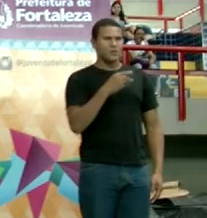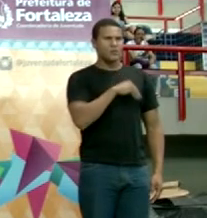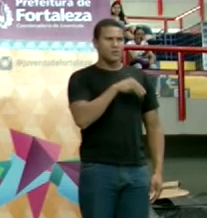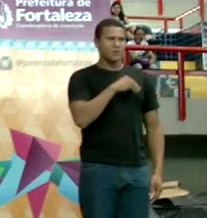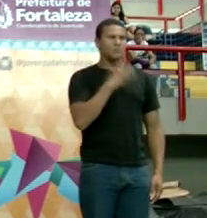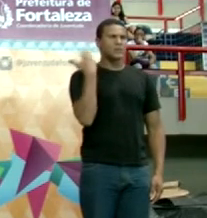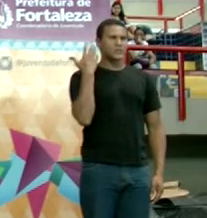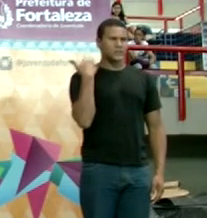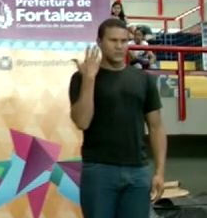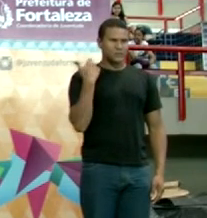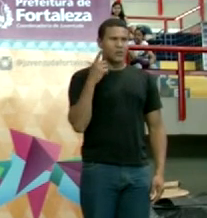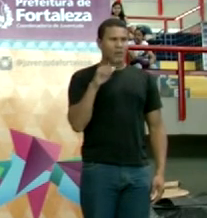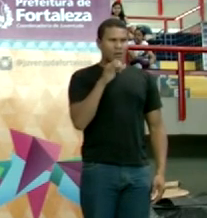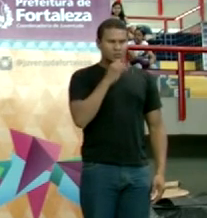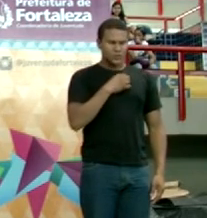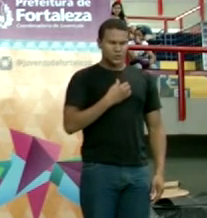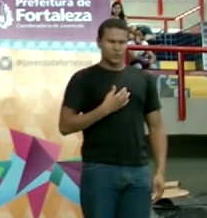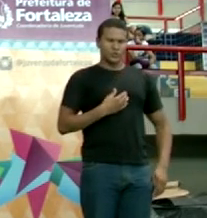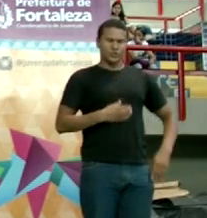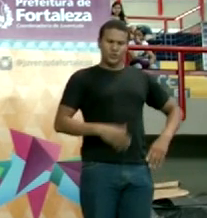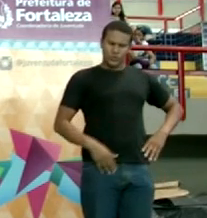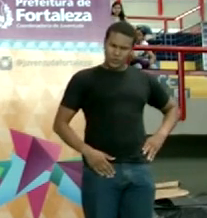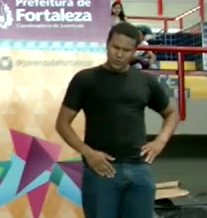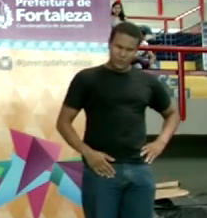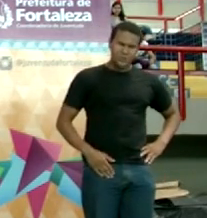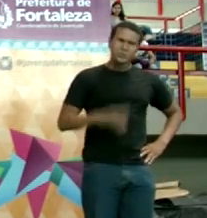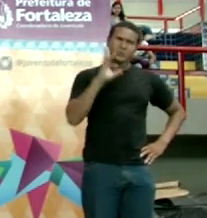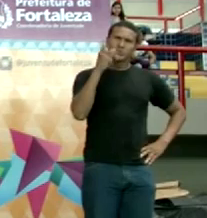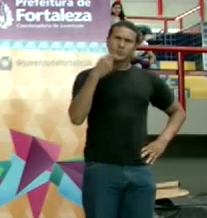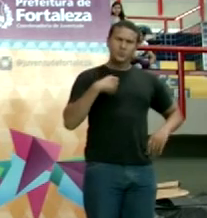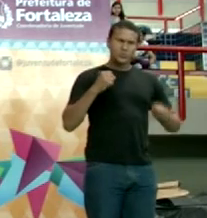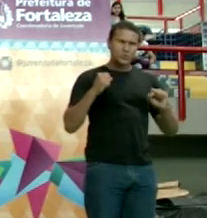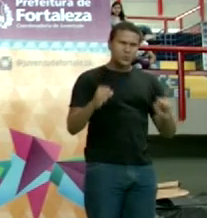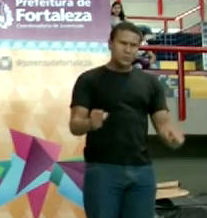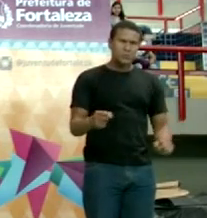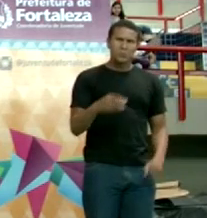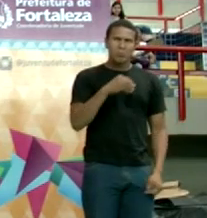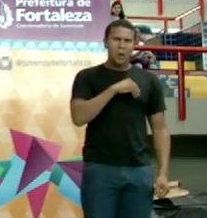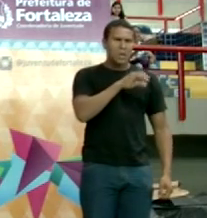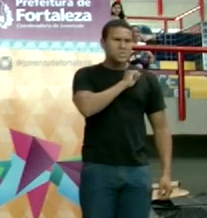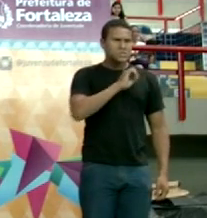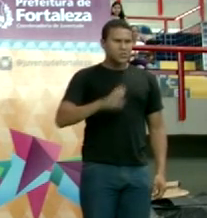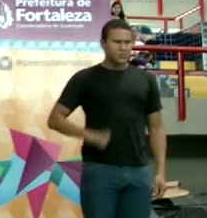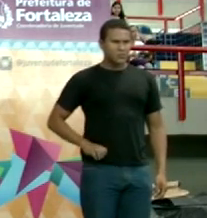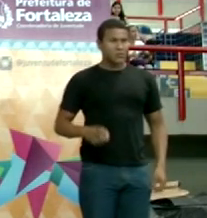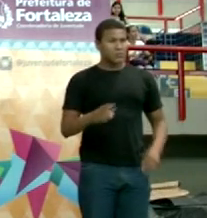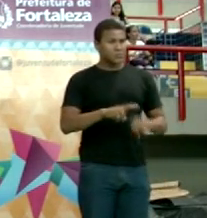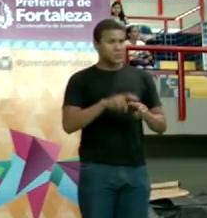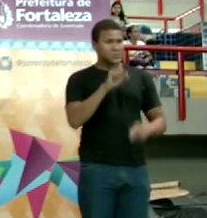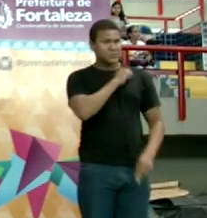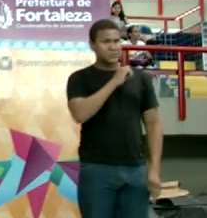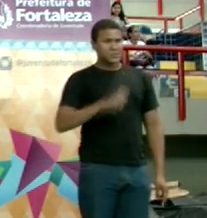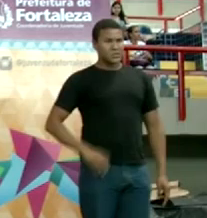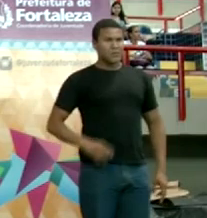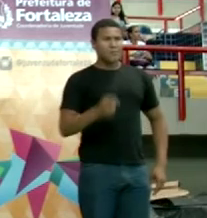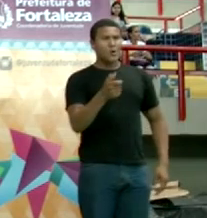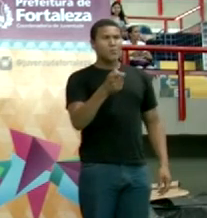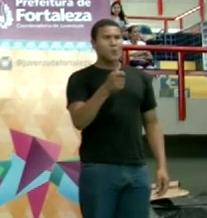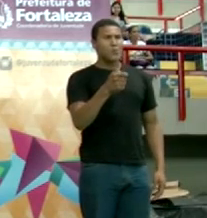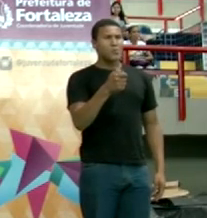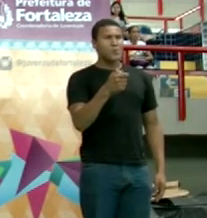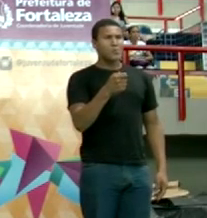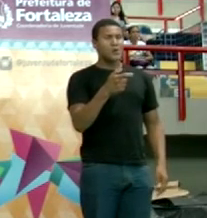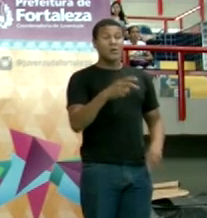mil reais por mês, não é todo mundo que vai poder se candidatar a senador, né? Eram tão poucos que o Senado inclusive tornou-se